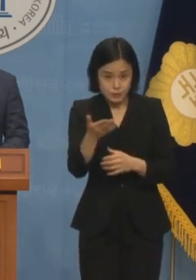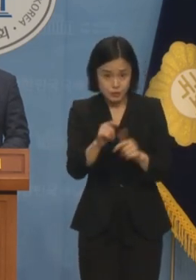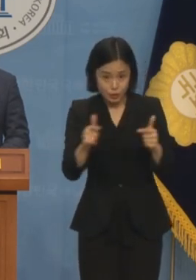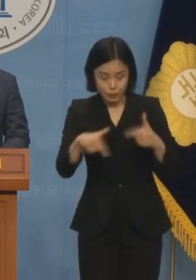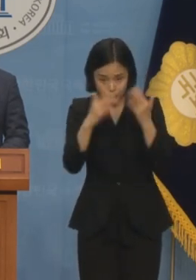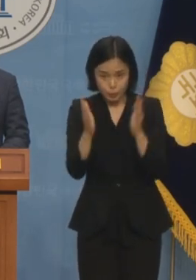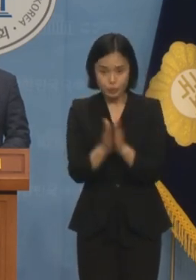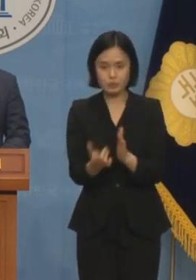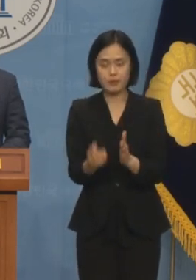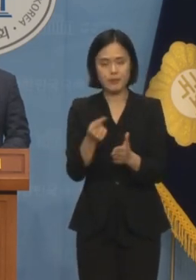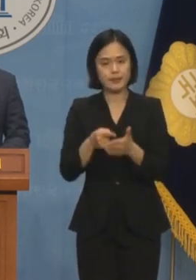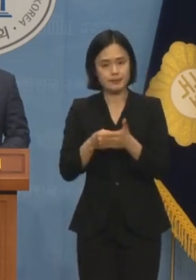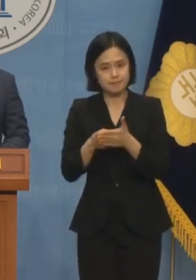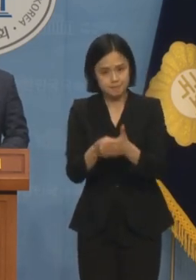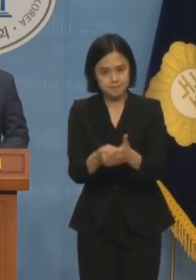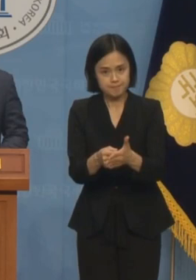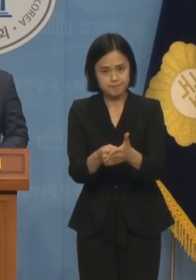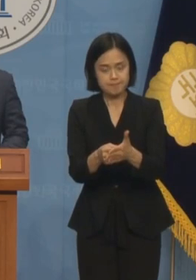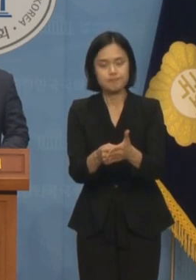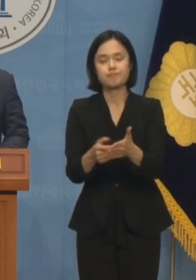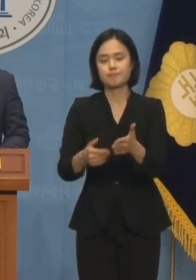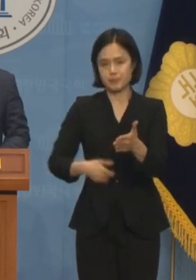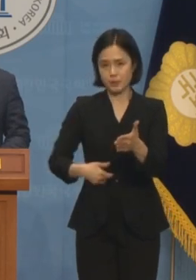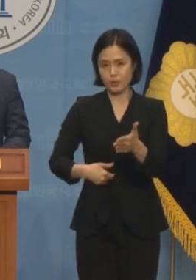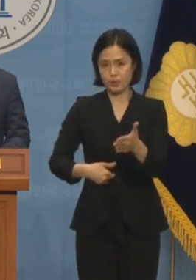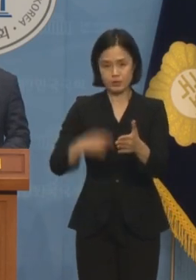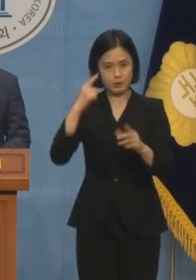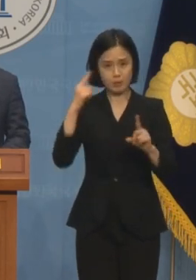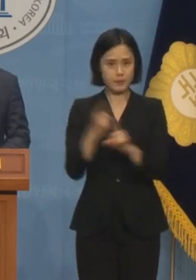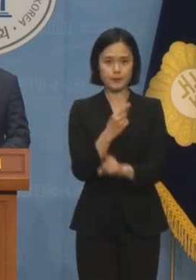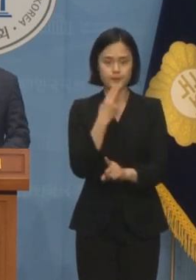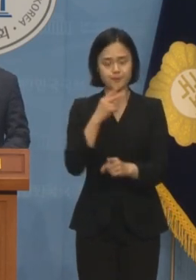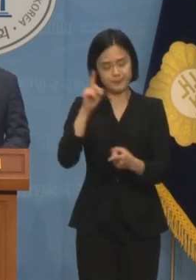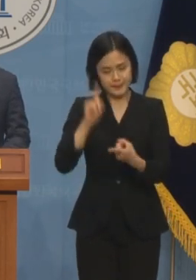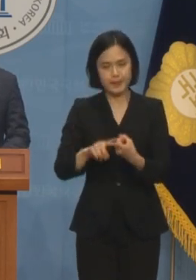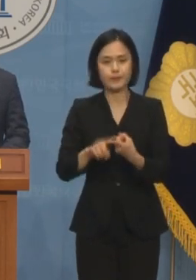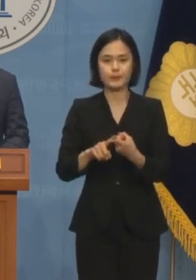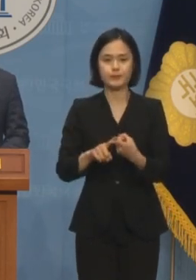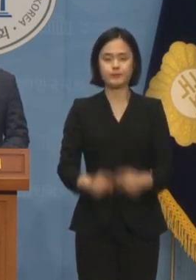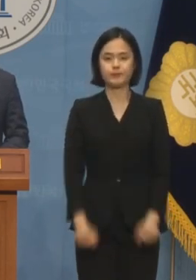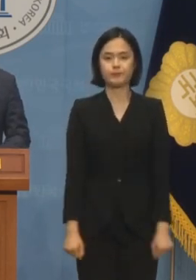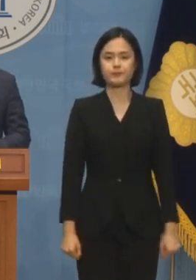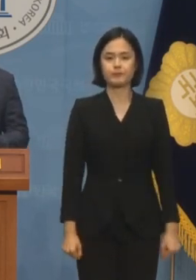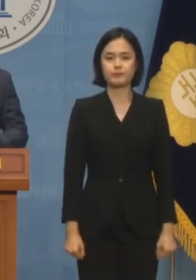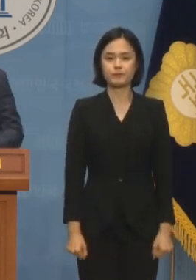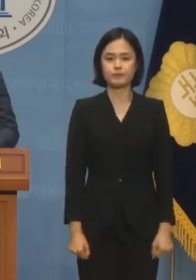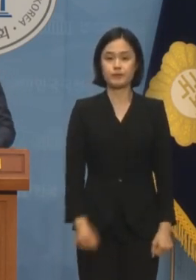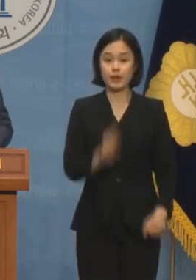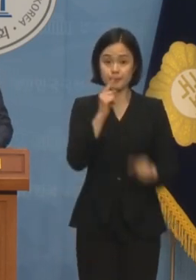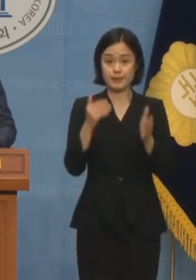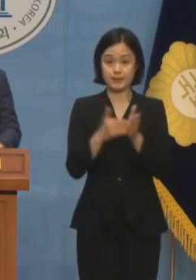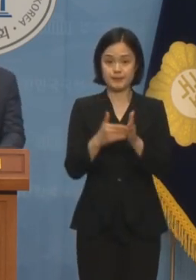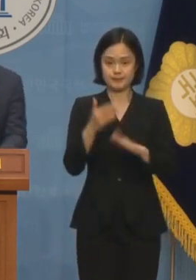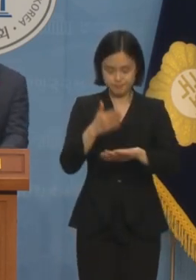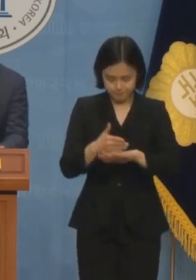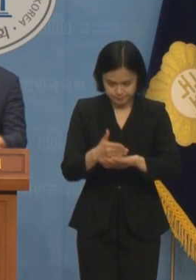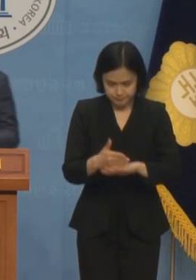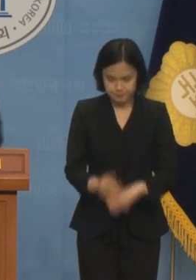모두 진행되어야 한다는 입장에 변화가 없습니다. 네, 이상입니다.